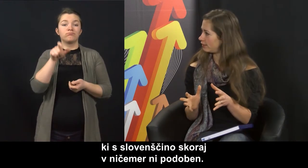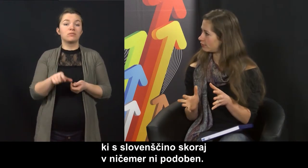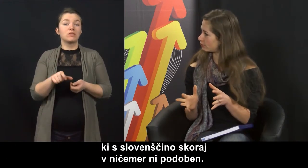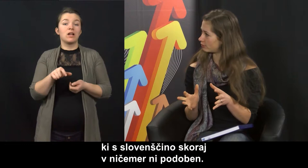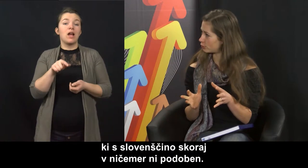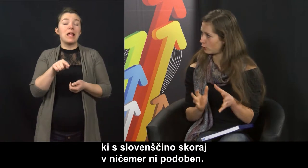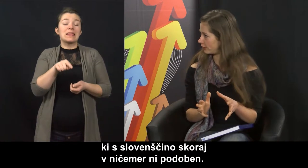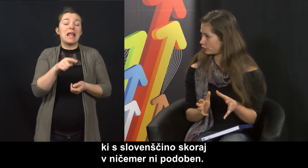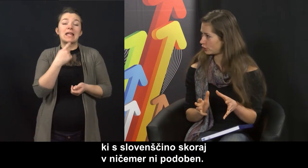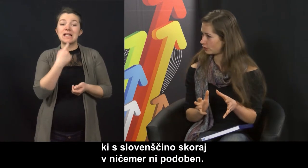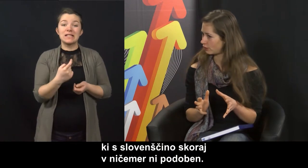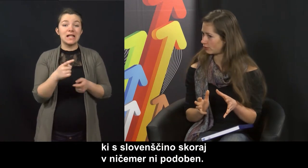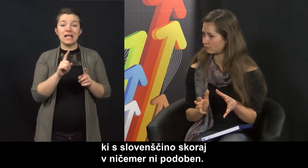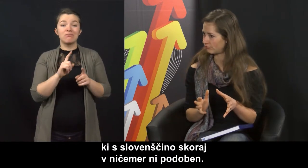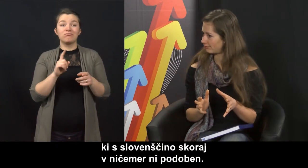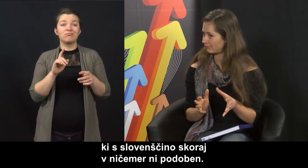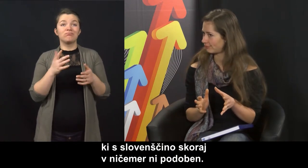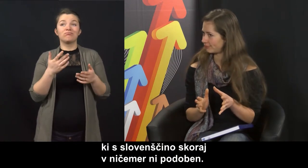Ki ni slovenščino